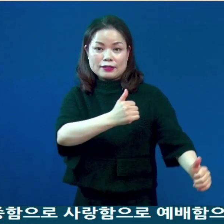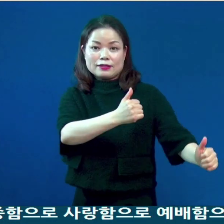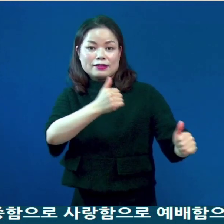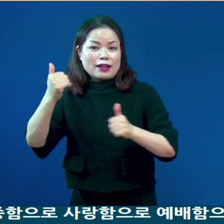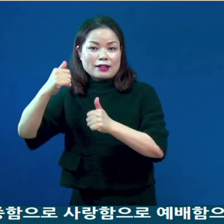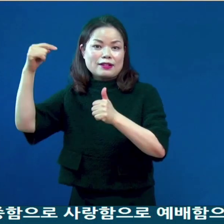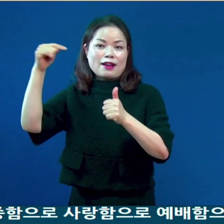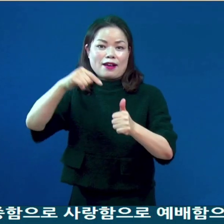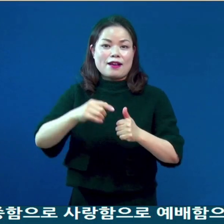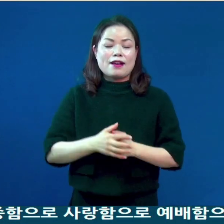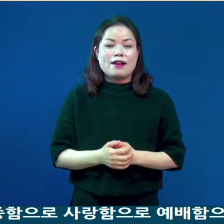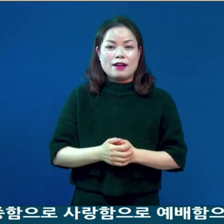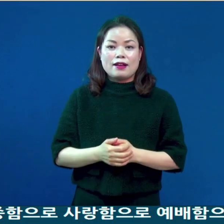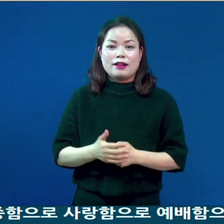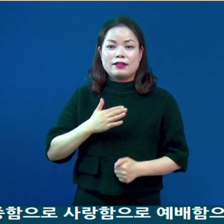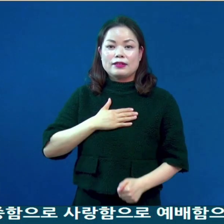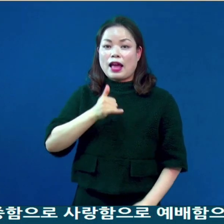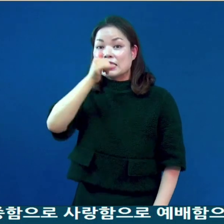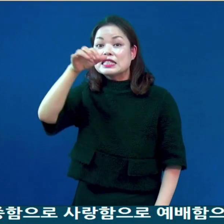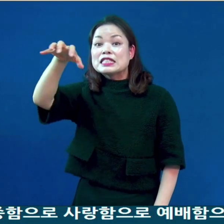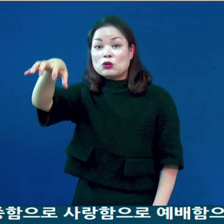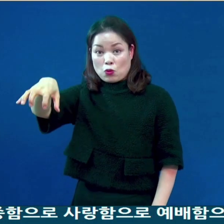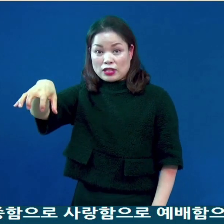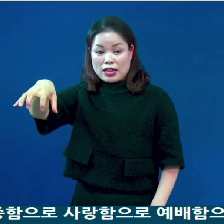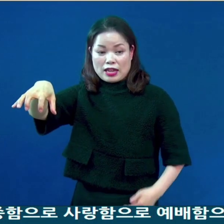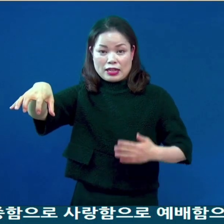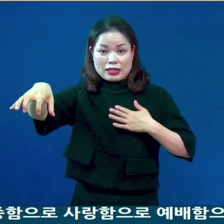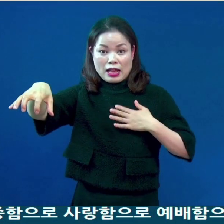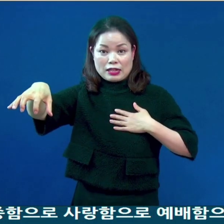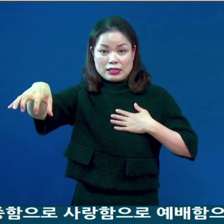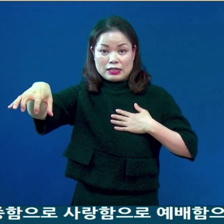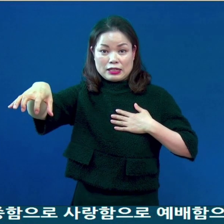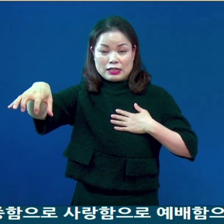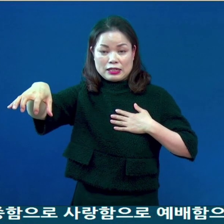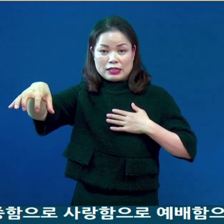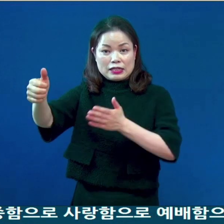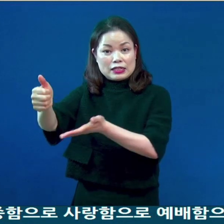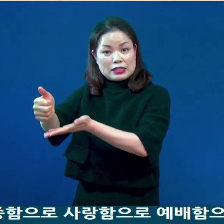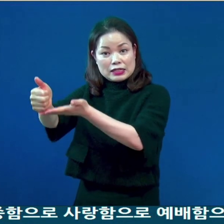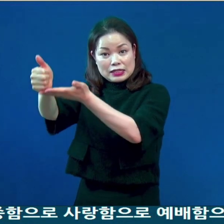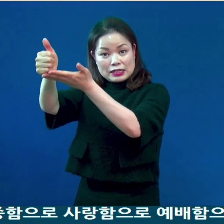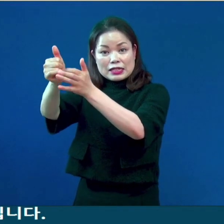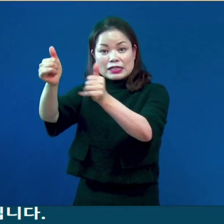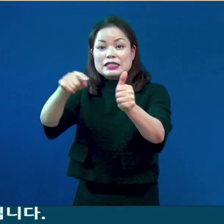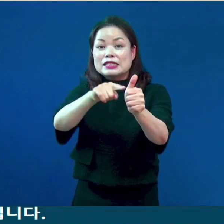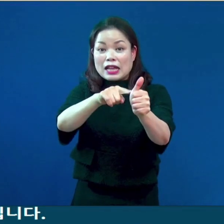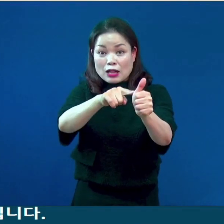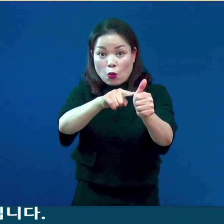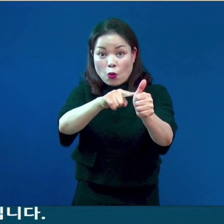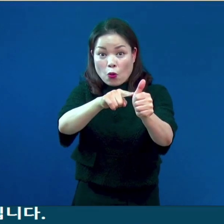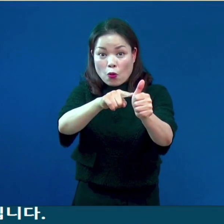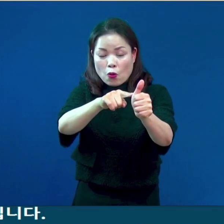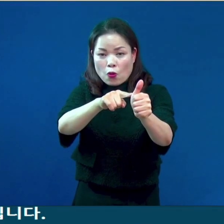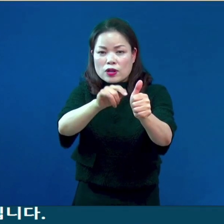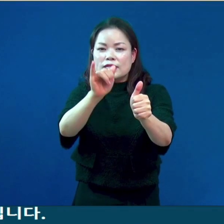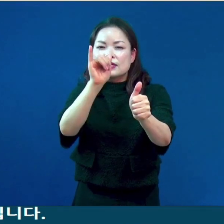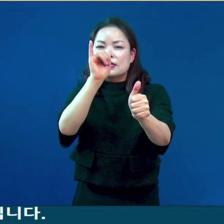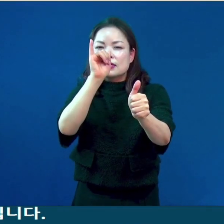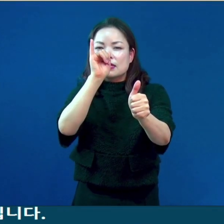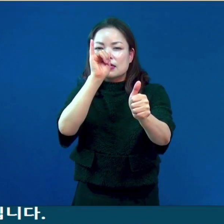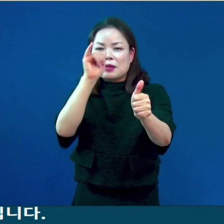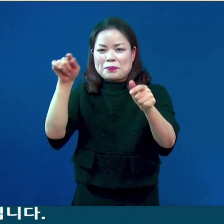따르라. 나 있는 곳에 나를 섬기는 자도